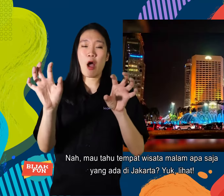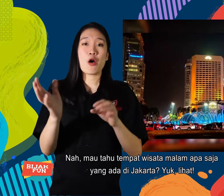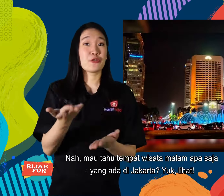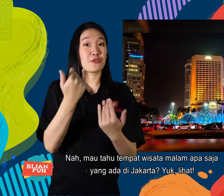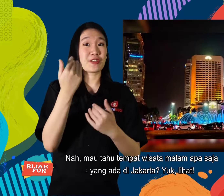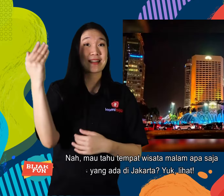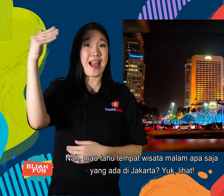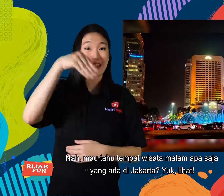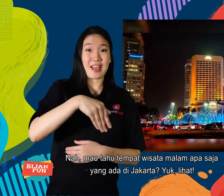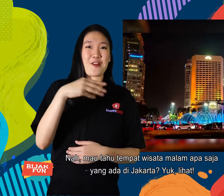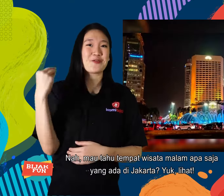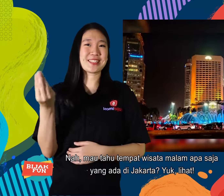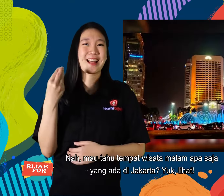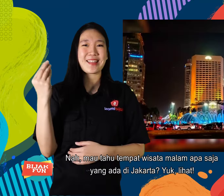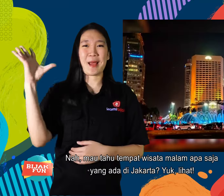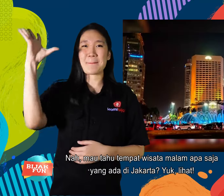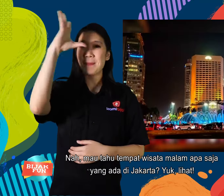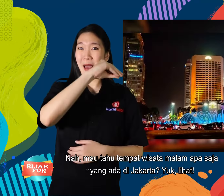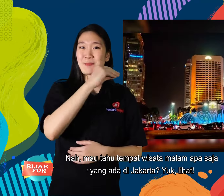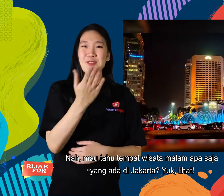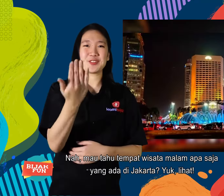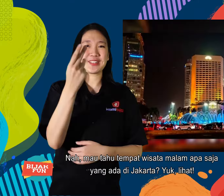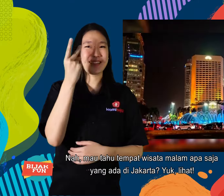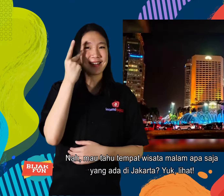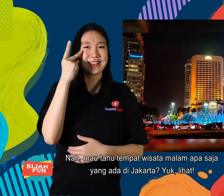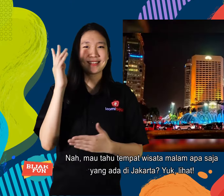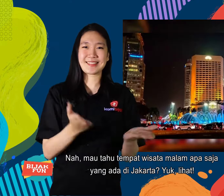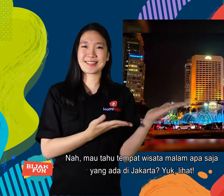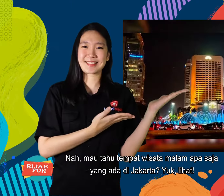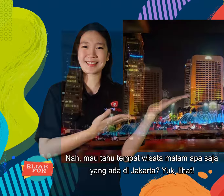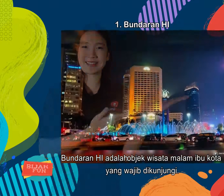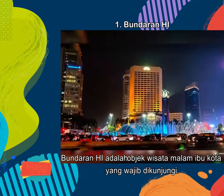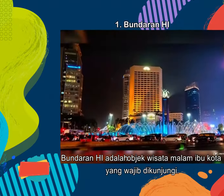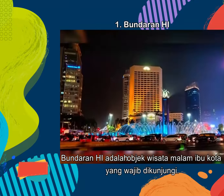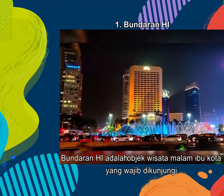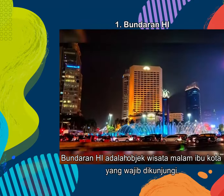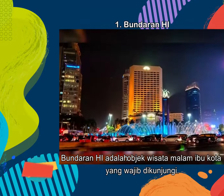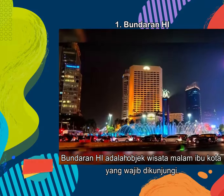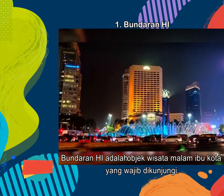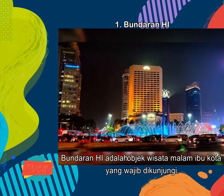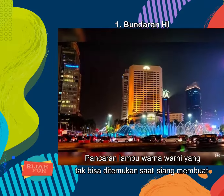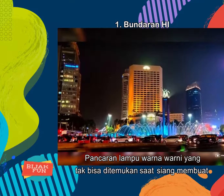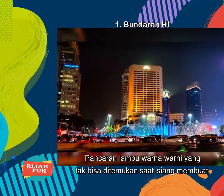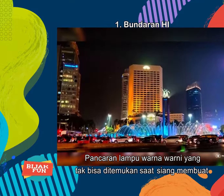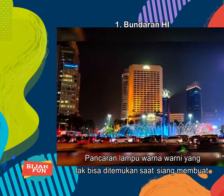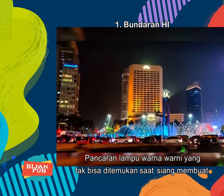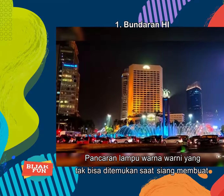Nah, mau tahu tempat wisata malam apa saja yang ada di Jakarta? Yuk lihat. Bundaran HI,